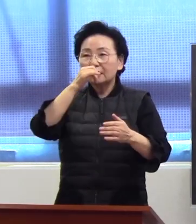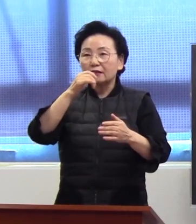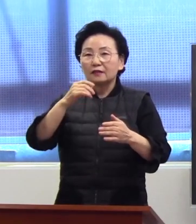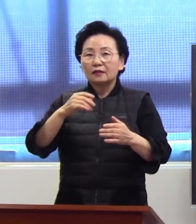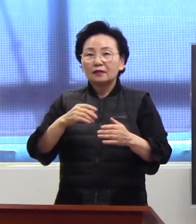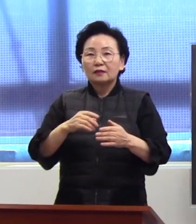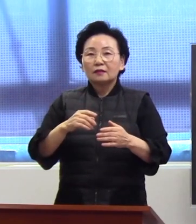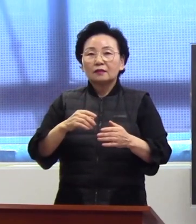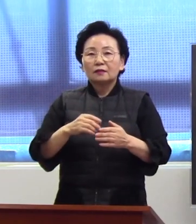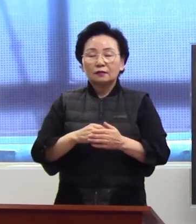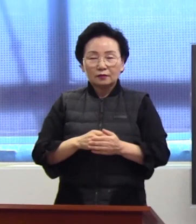있는데